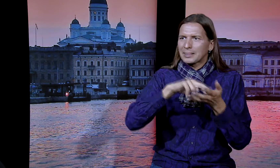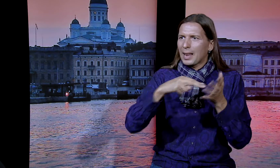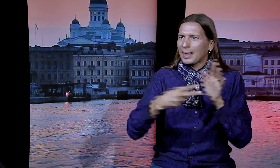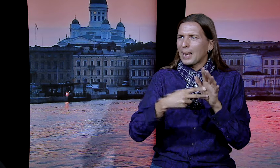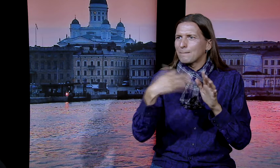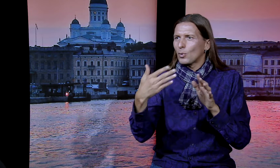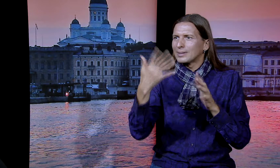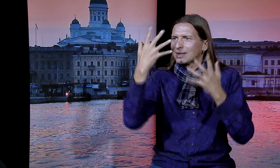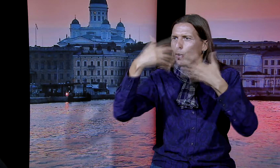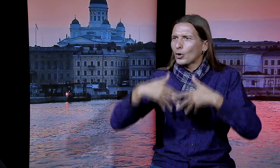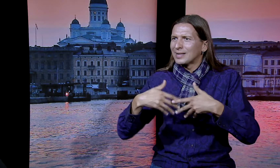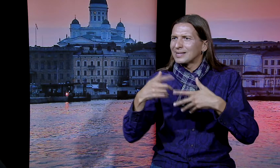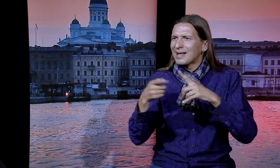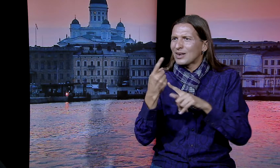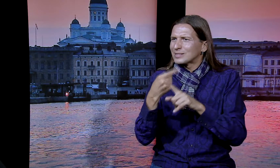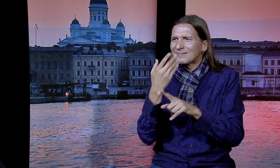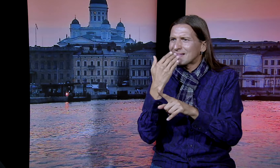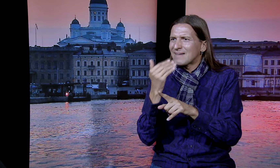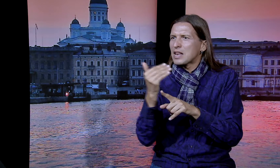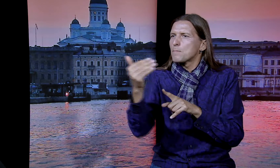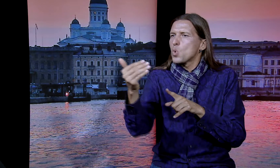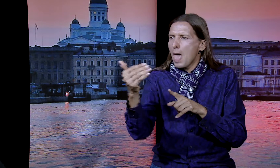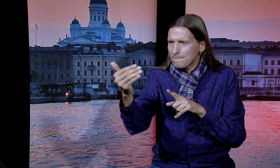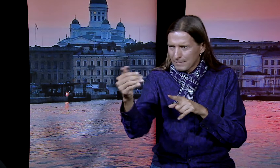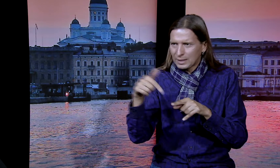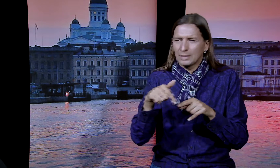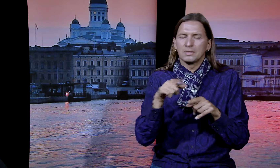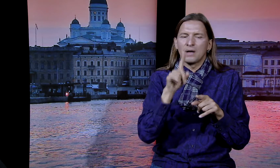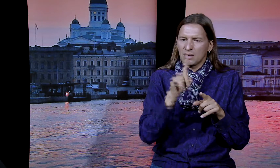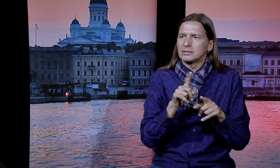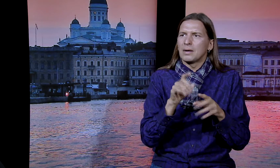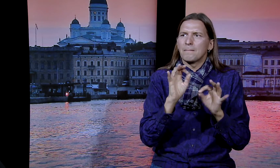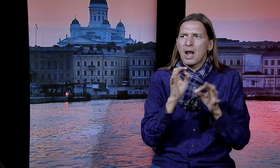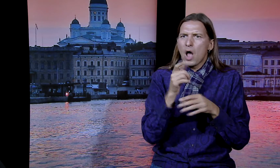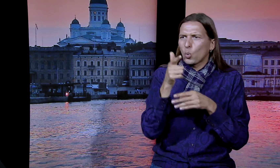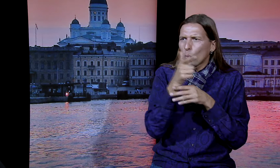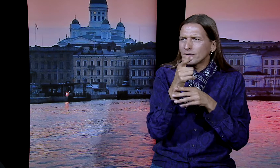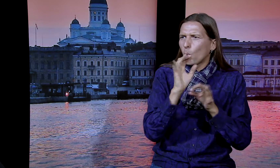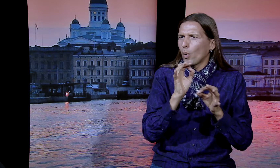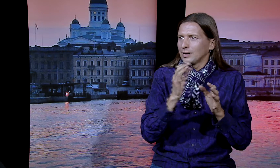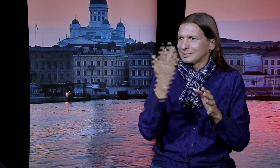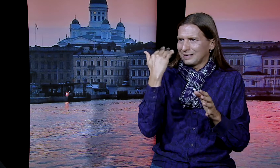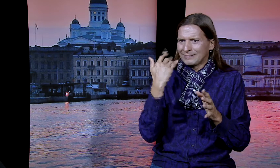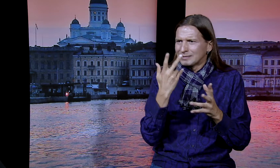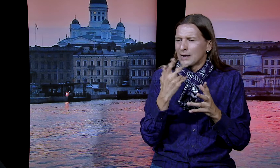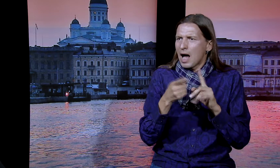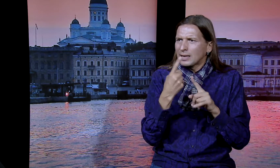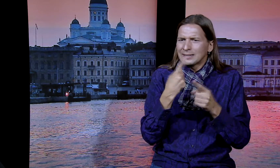viittomakielen toimikunta, jossa pohdittiin, mitä sanoja keräämme ja kuinka paljon. Kun projekti pääsi hyvään